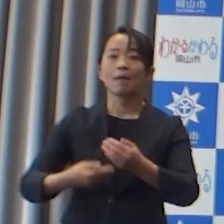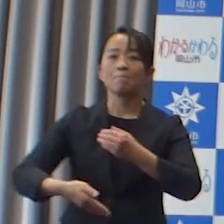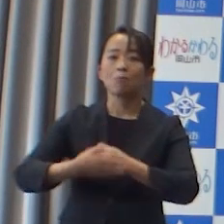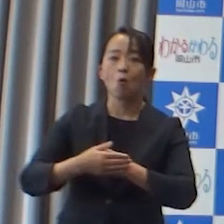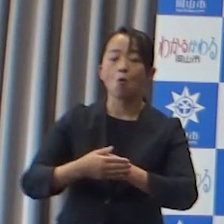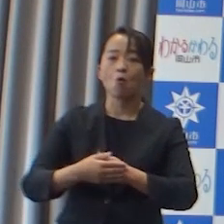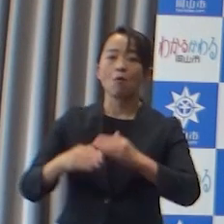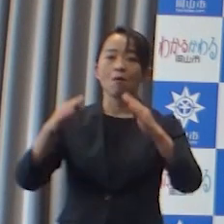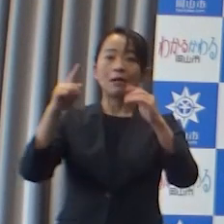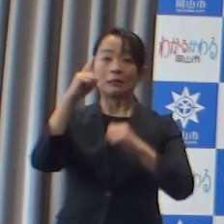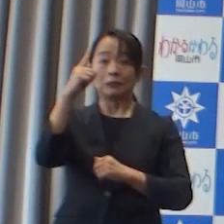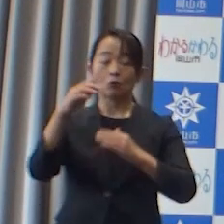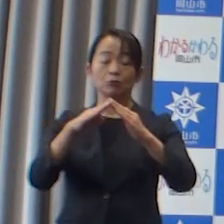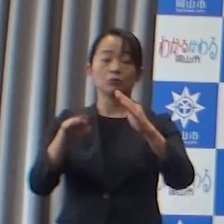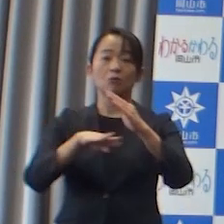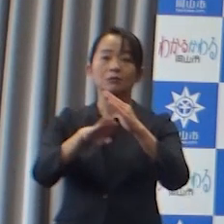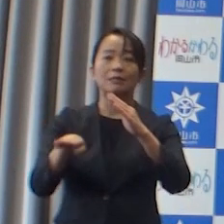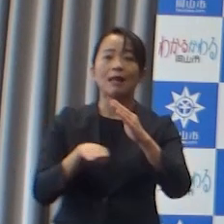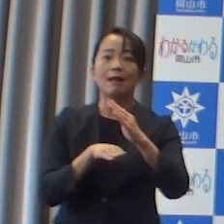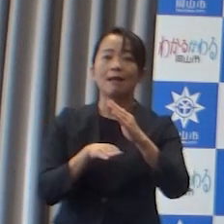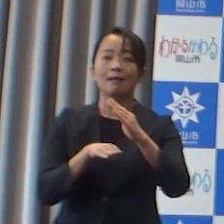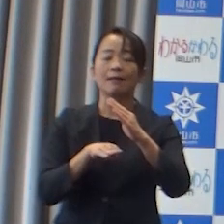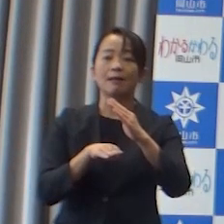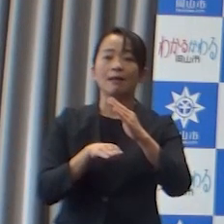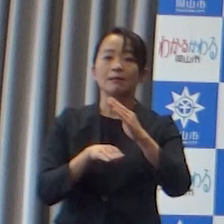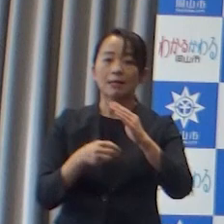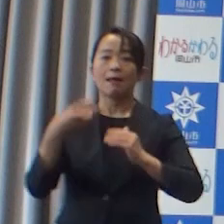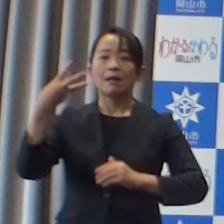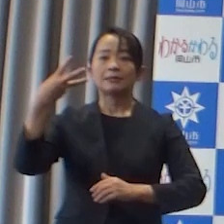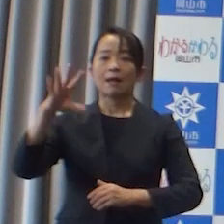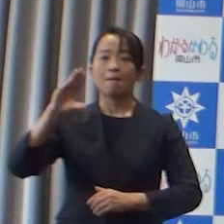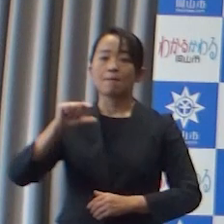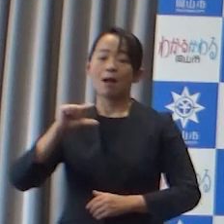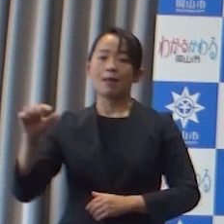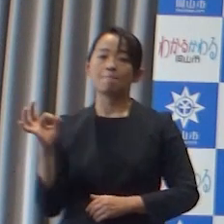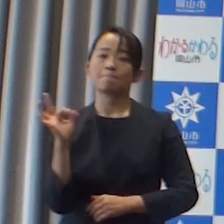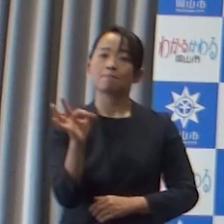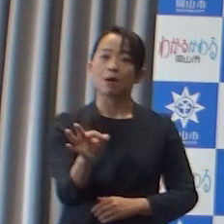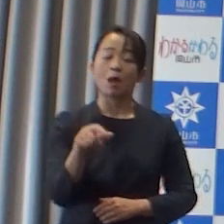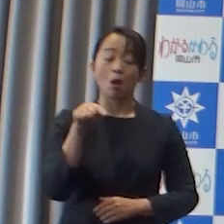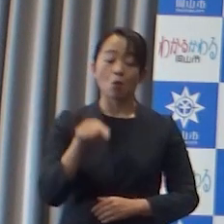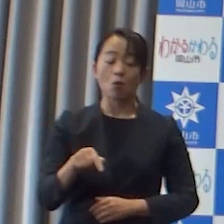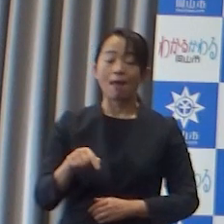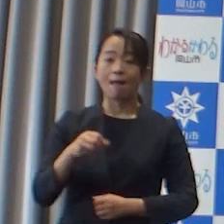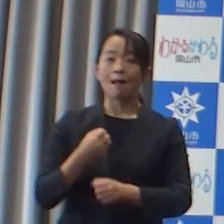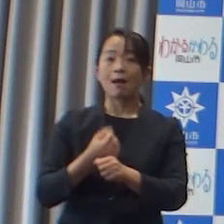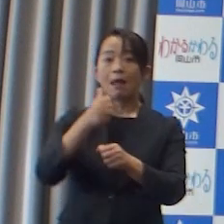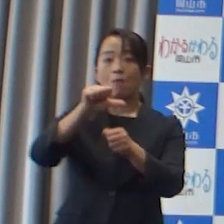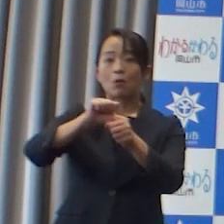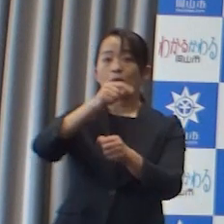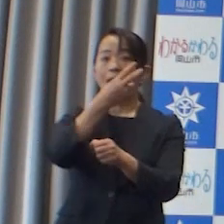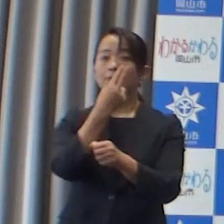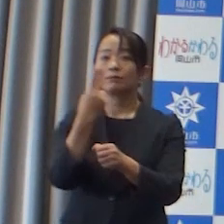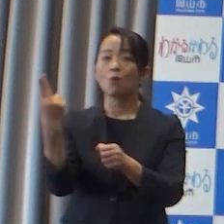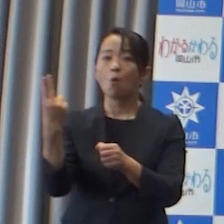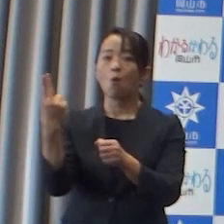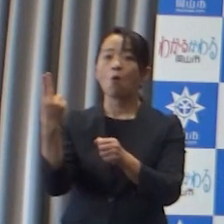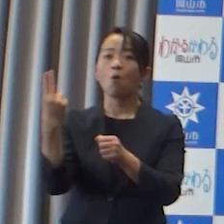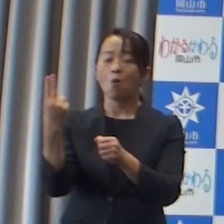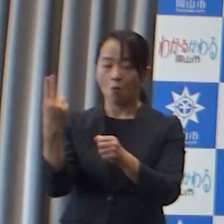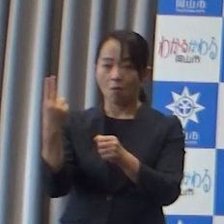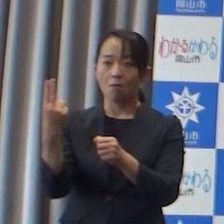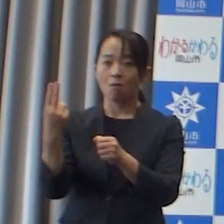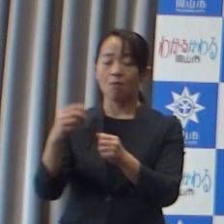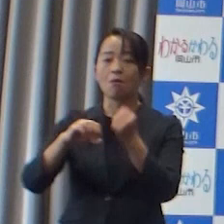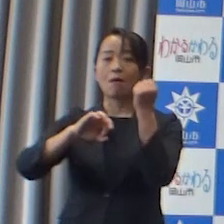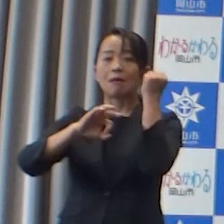給付するものであります。この給付金は、令和5年度住民税非課税世帯を対象とする